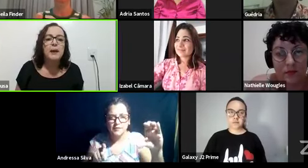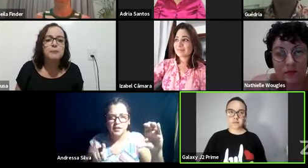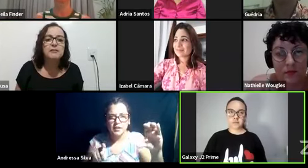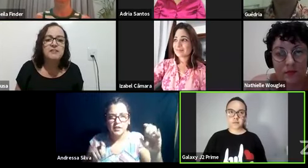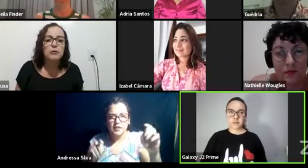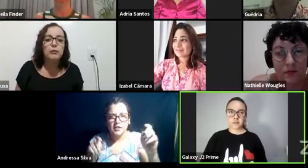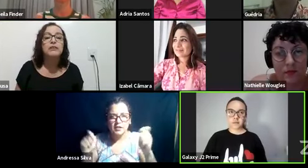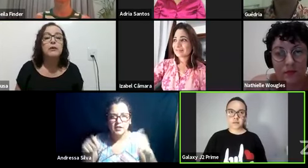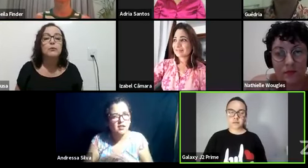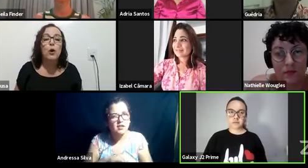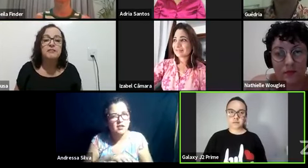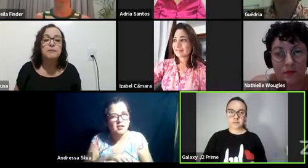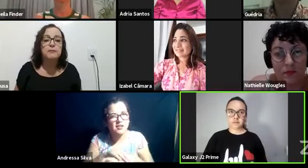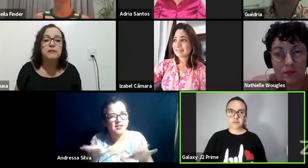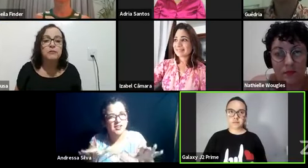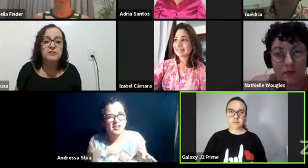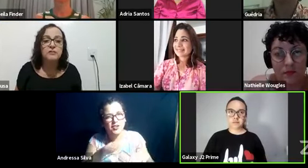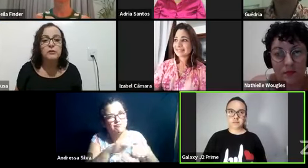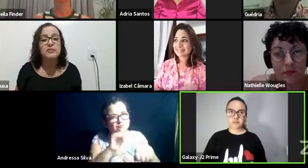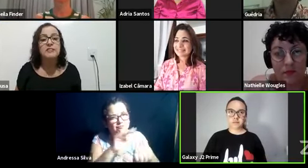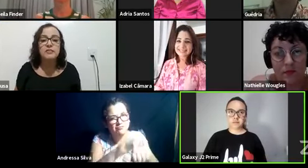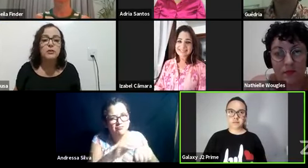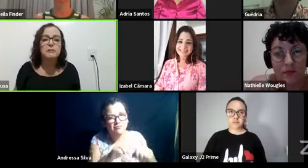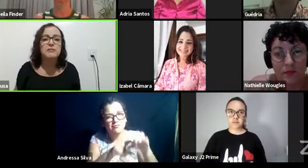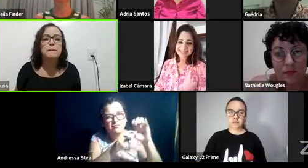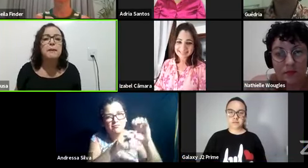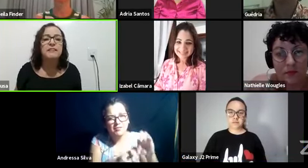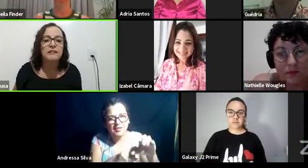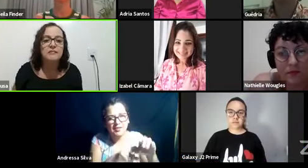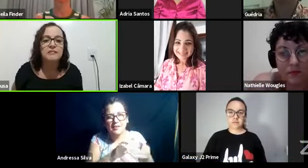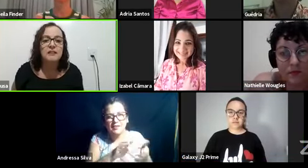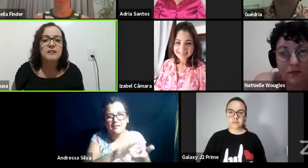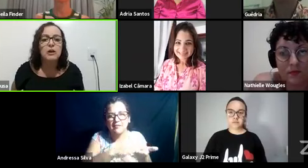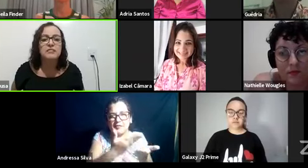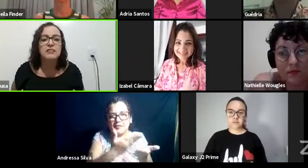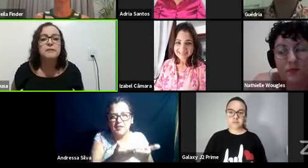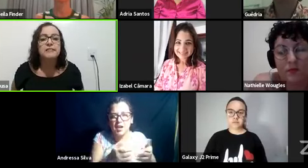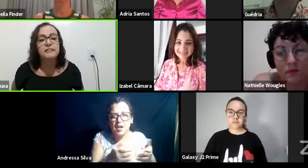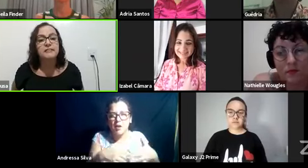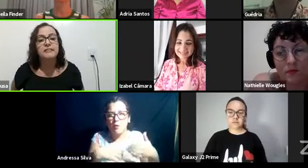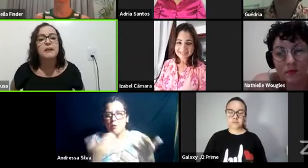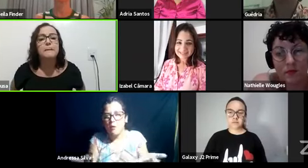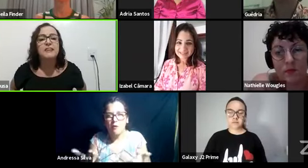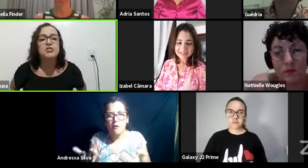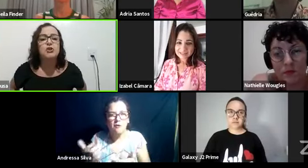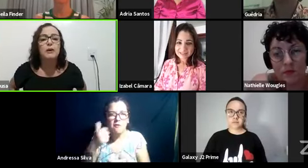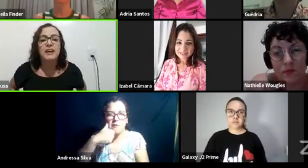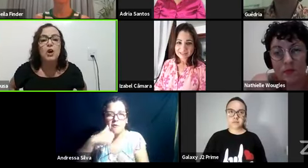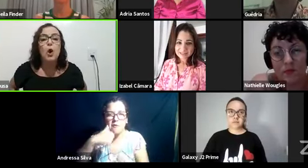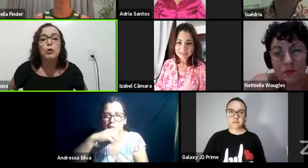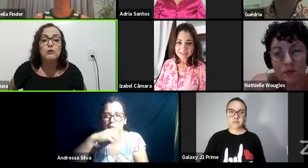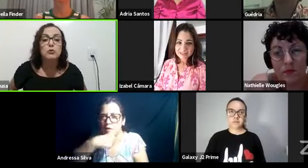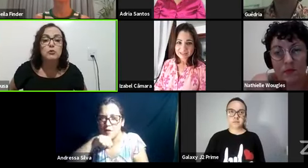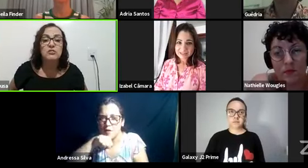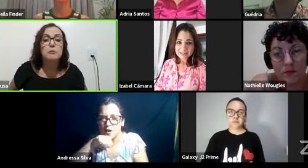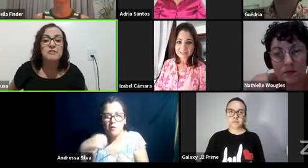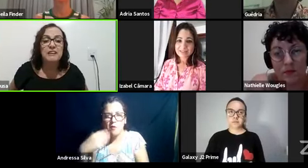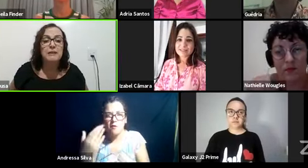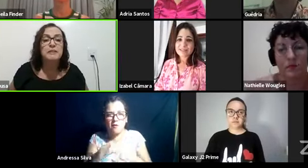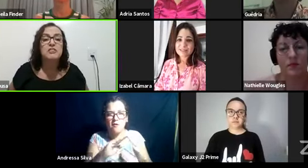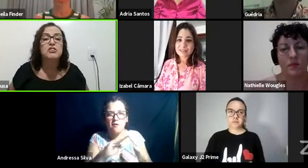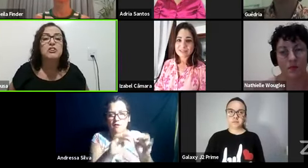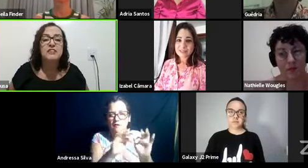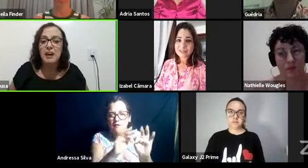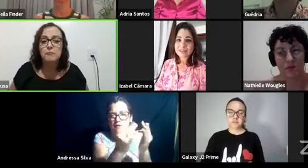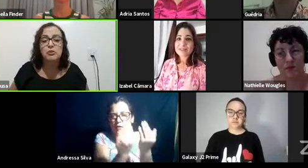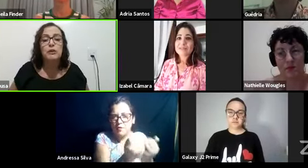fala, então, nós com deficiência não queremos ser dependentes. Não, sempre ser dependente de alguém, o nós surdos sempre